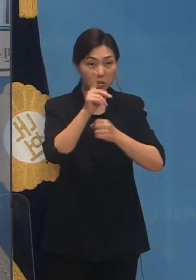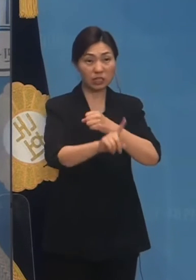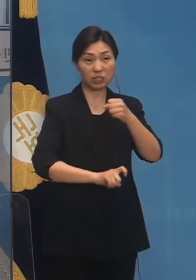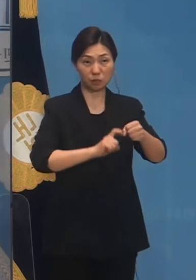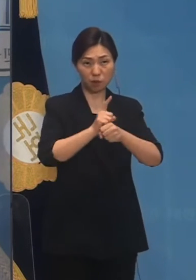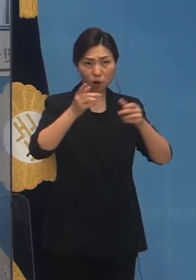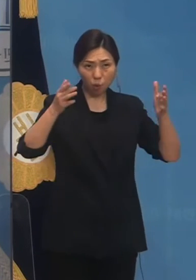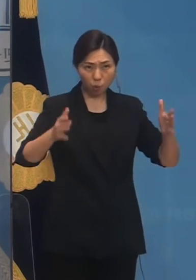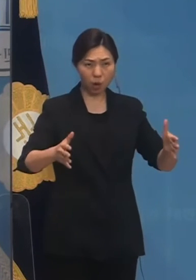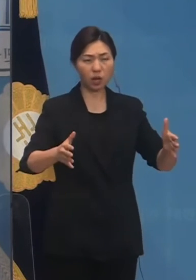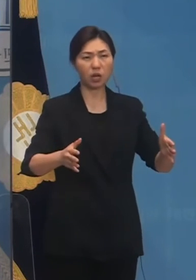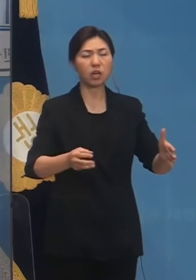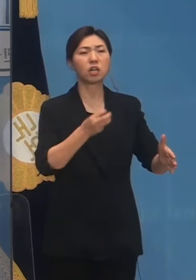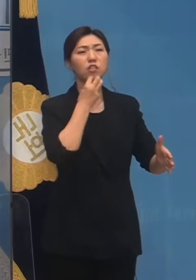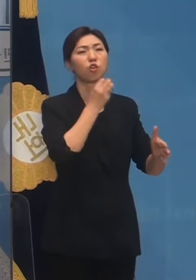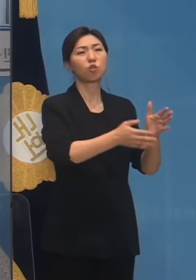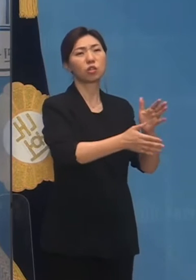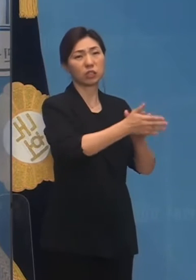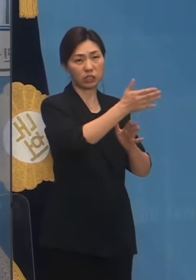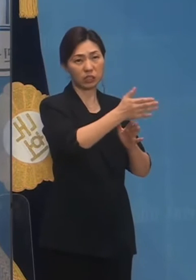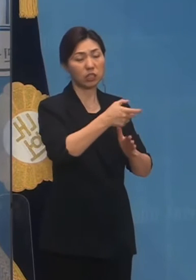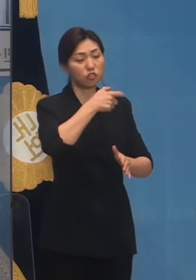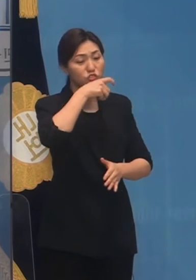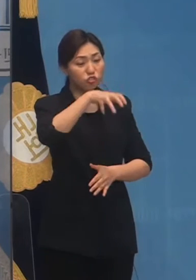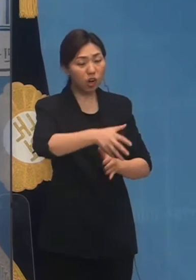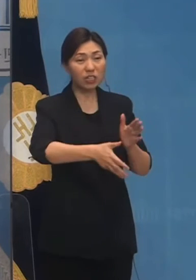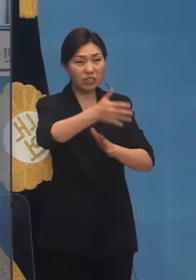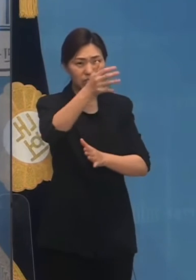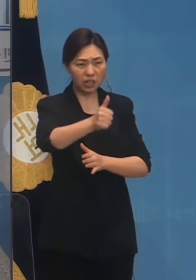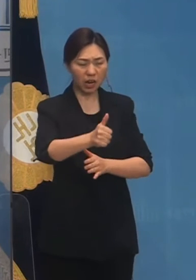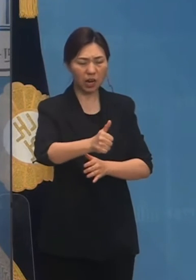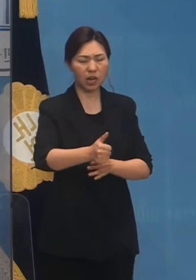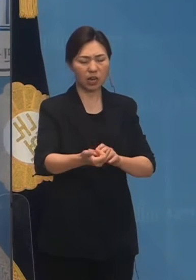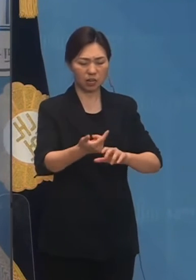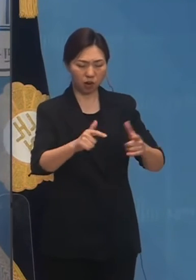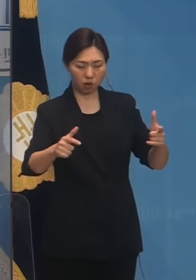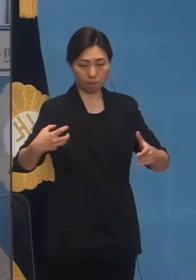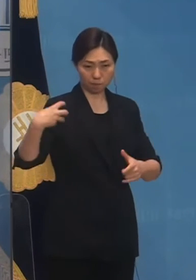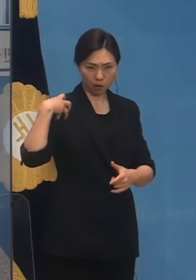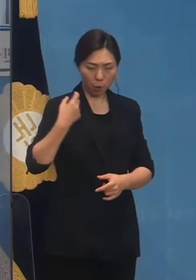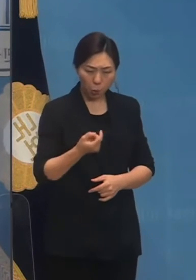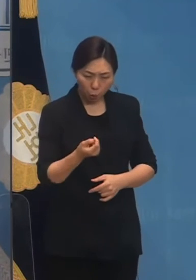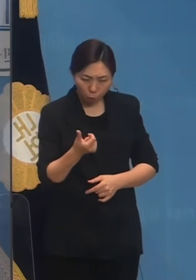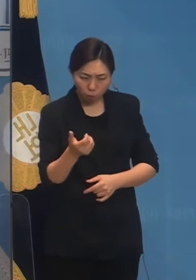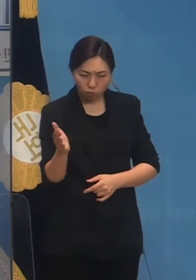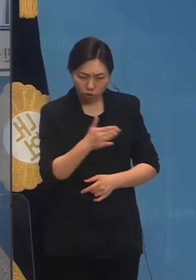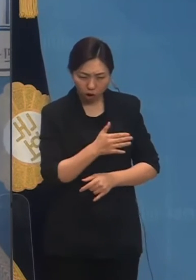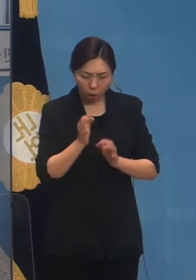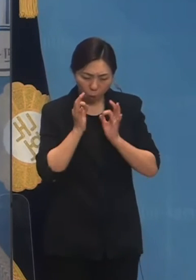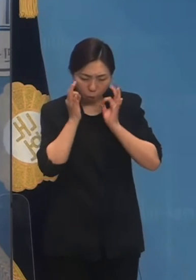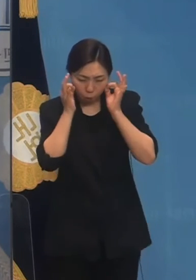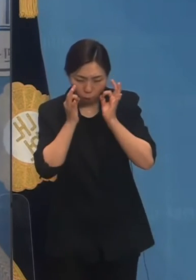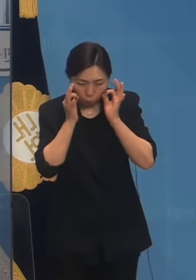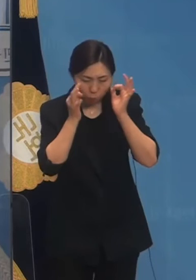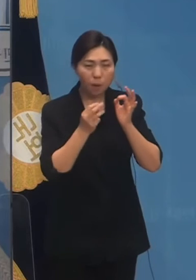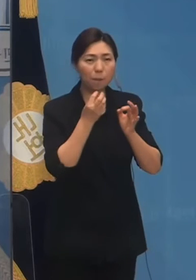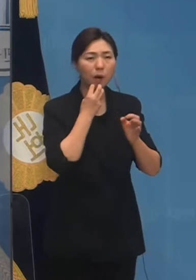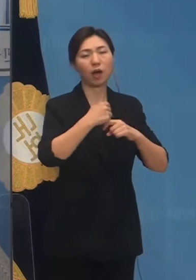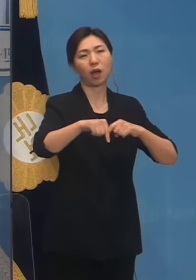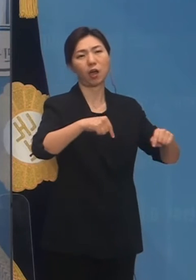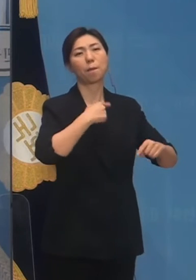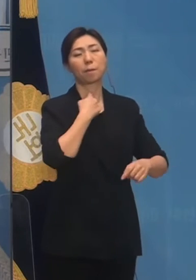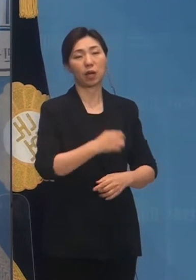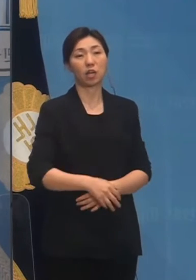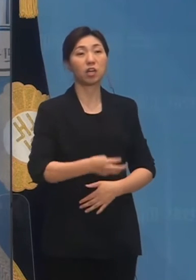기초도시 수원시장을 역임하면서 작은 것에도 정성을 다하고 기본에 충실한 시정을 펼쳤습니다.